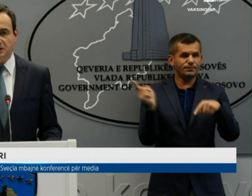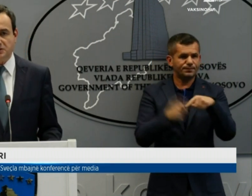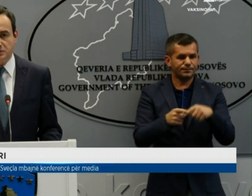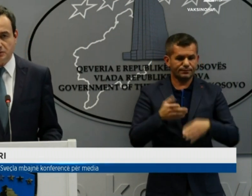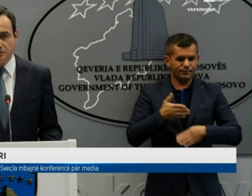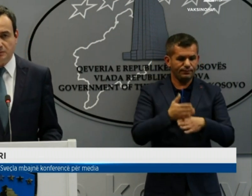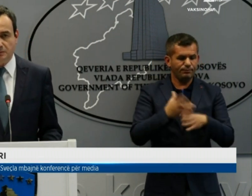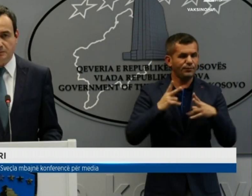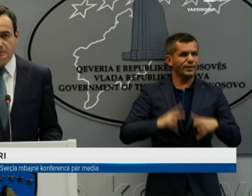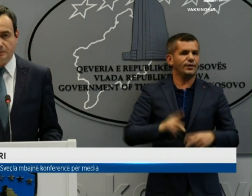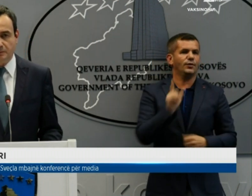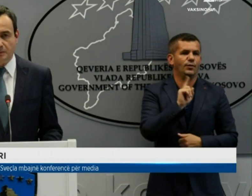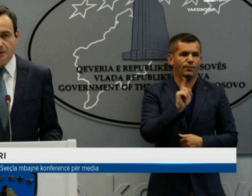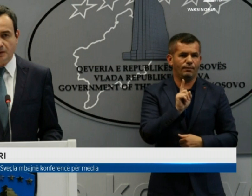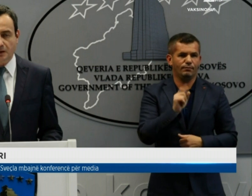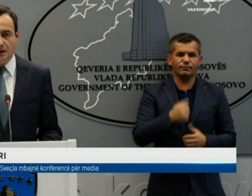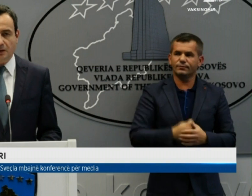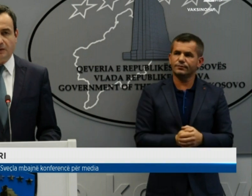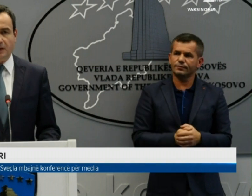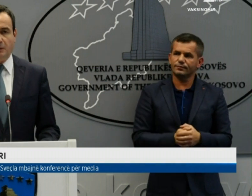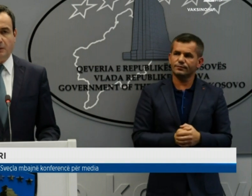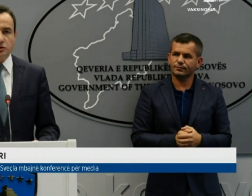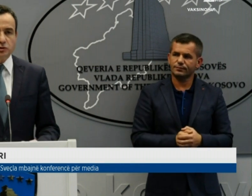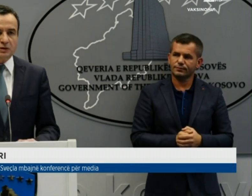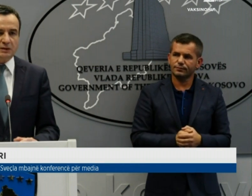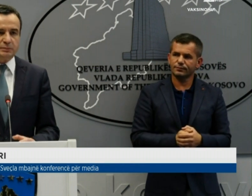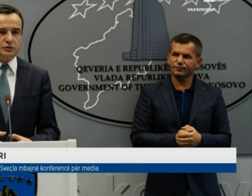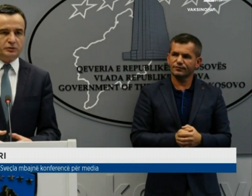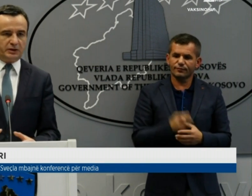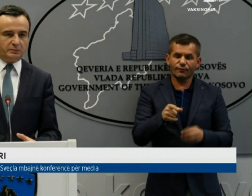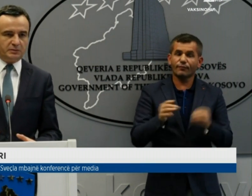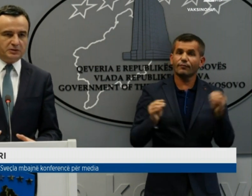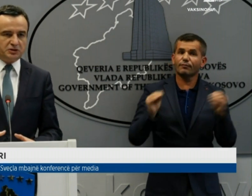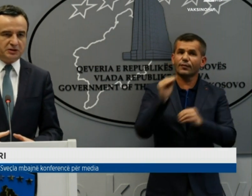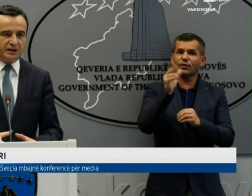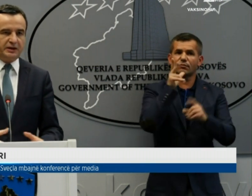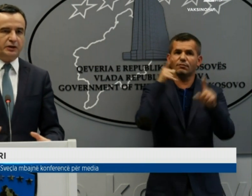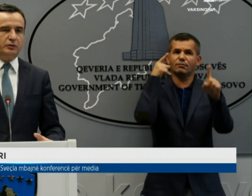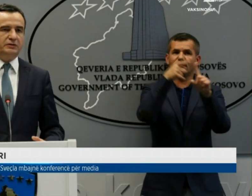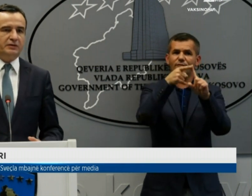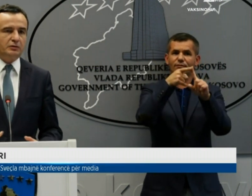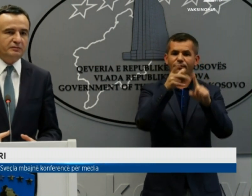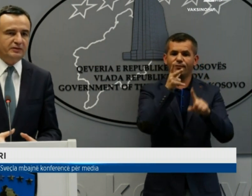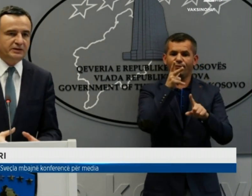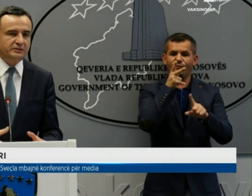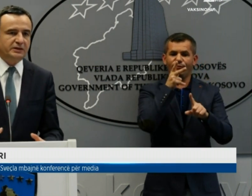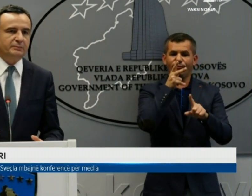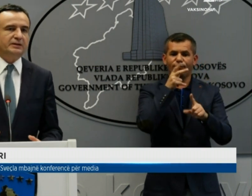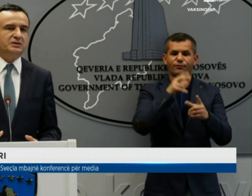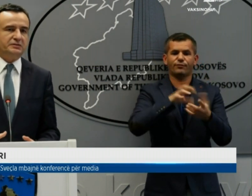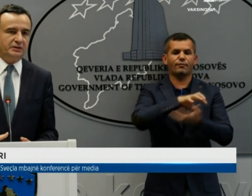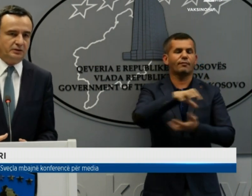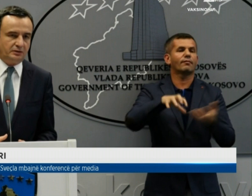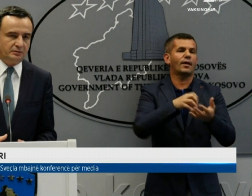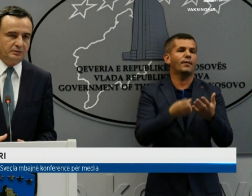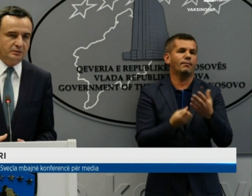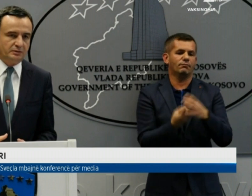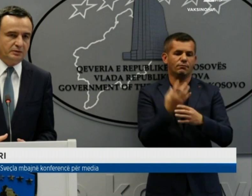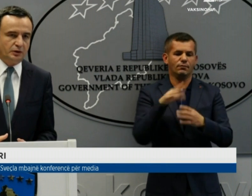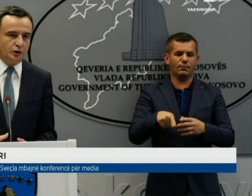kontribuojnë strategjisë sonë. Dhe më shumë kanë për synim që të na e krijojnë një farë konflikte të ri brenda